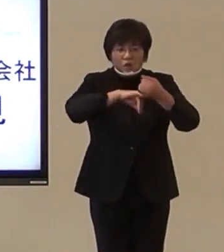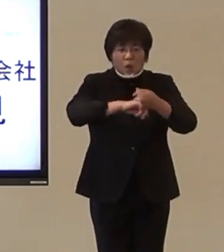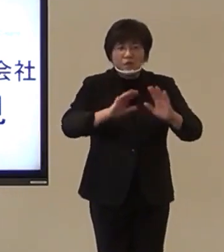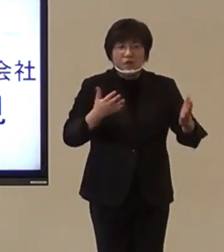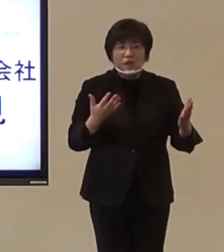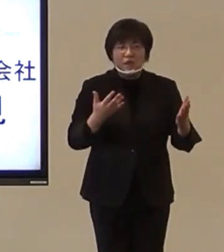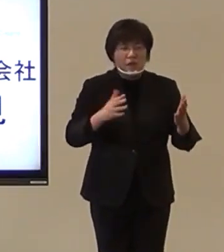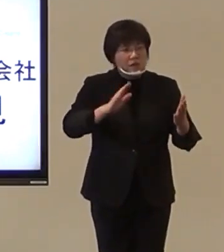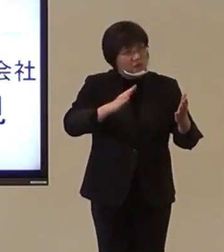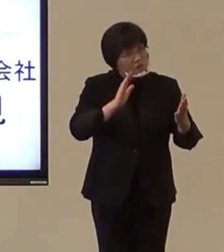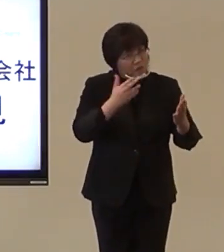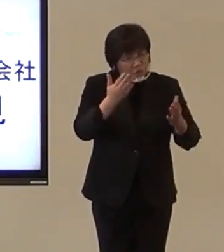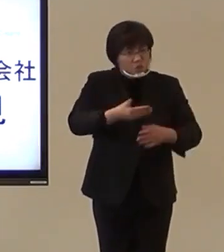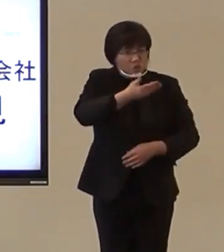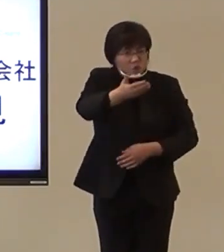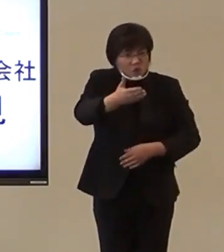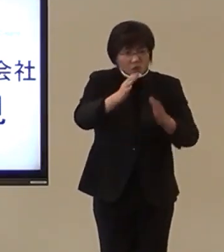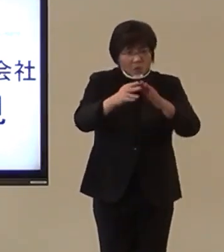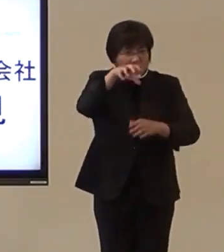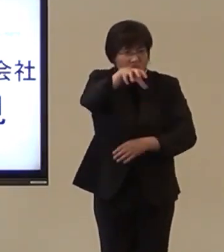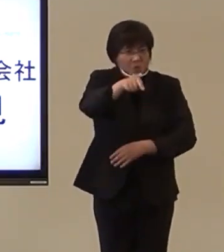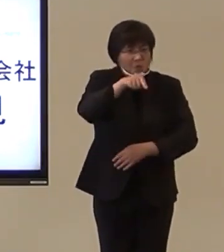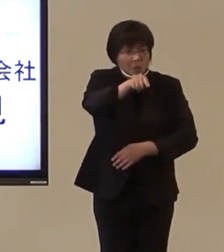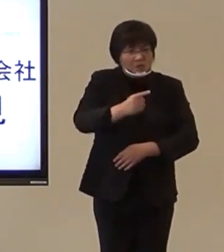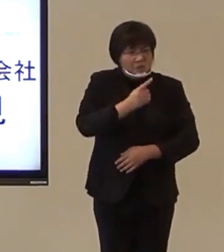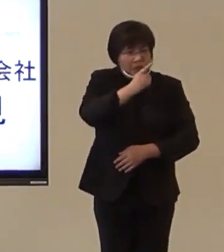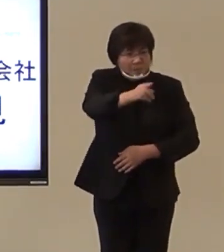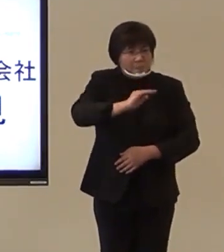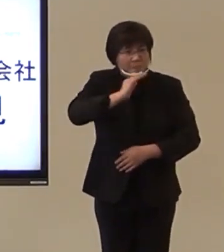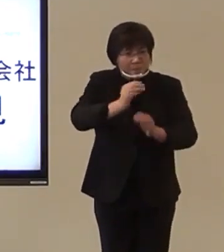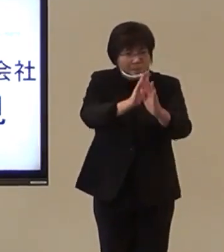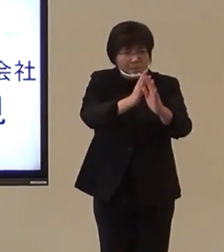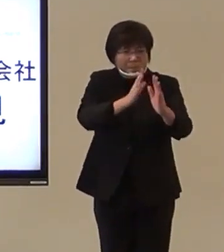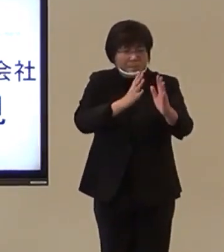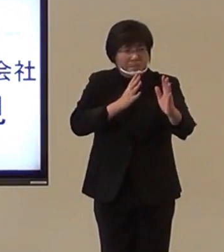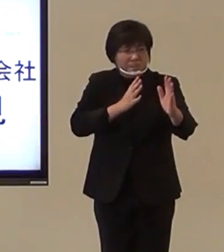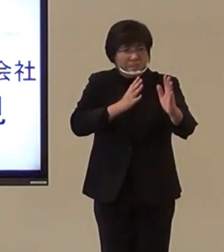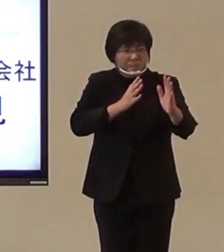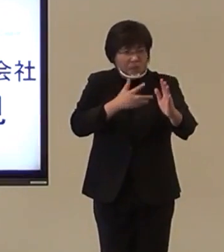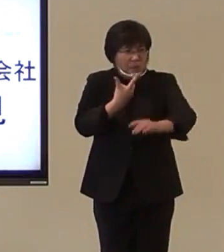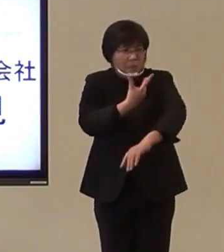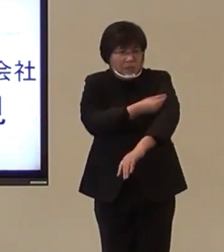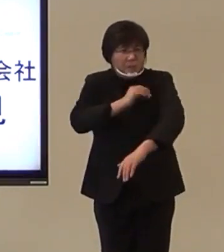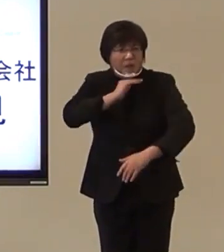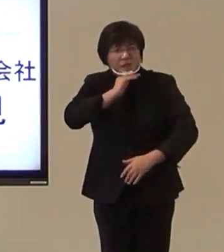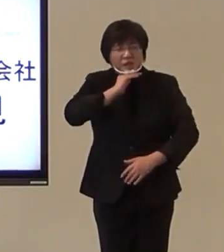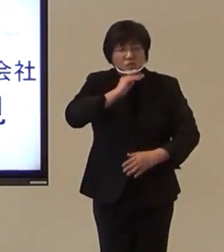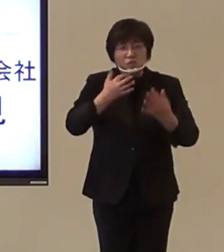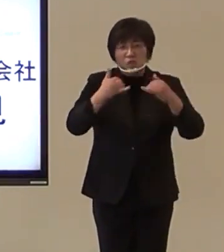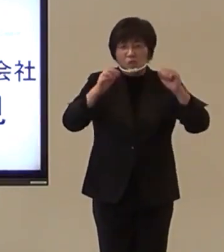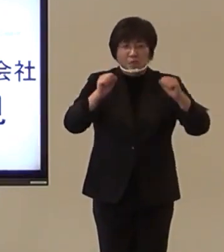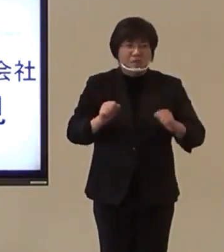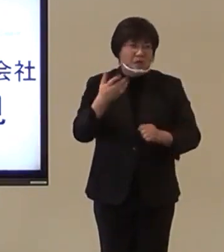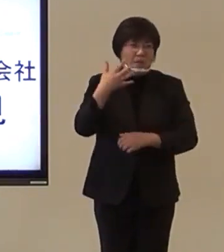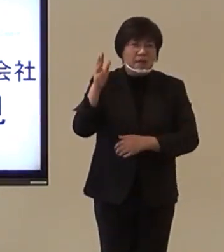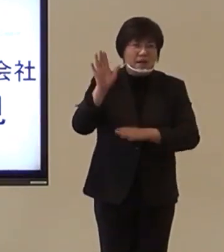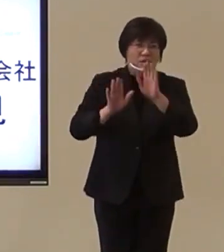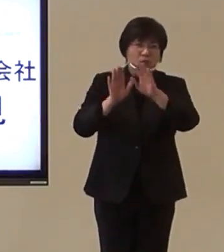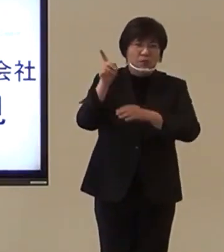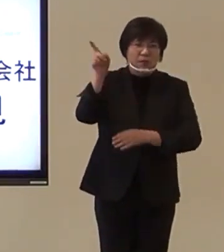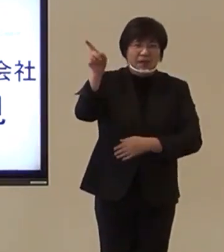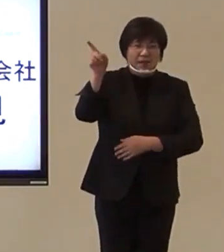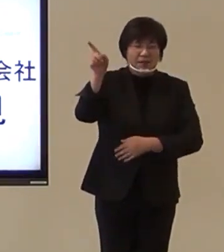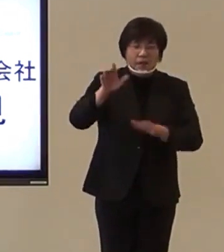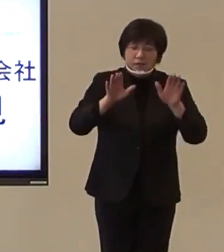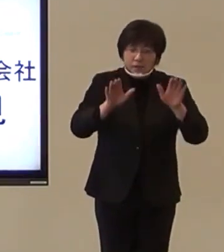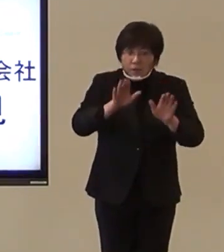また次の時におそらくワクチンハンターとして並んでます。ここまで来てるわけですね。ですから今の